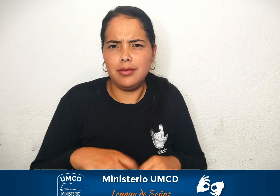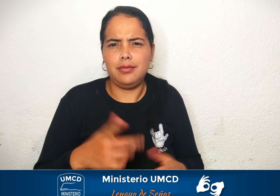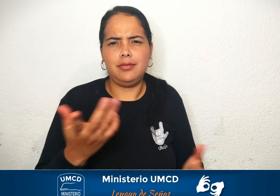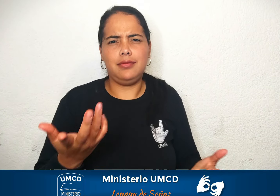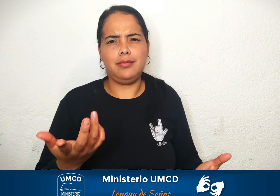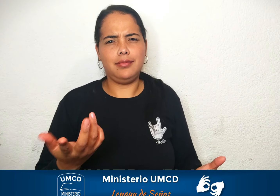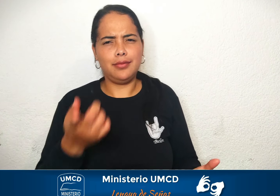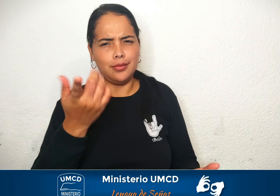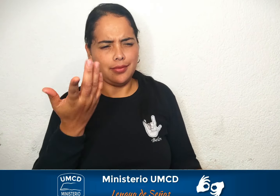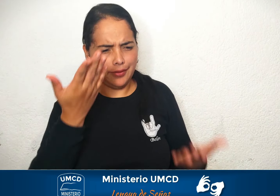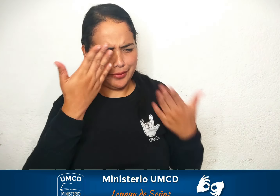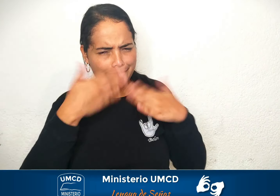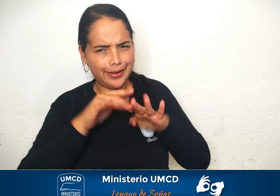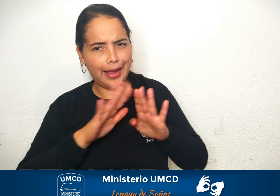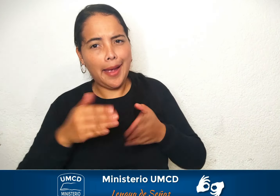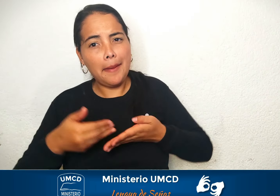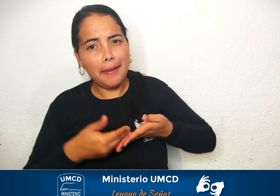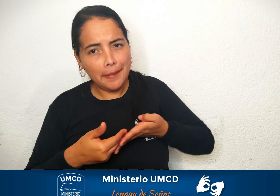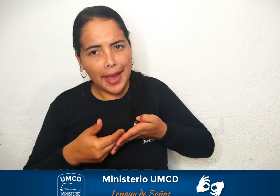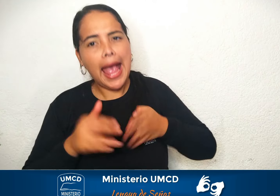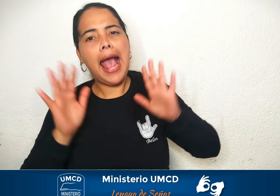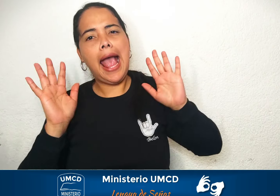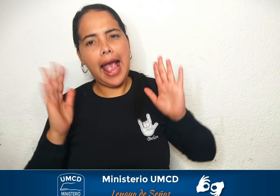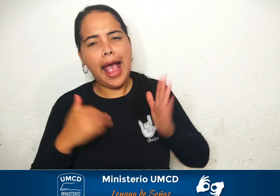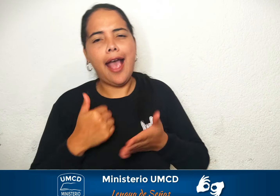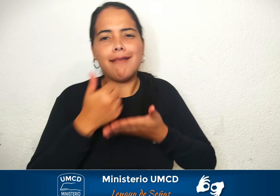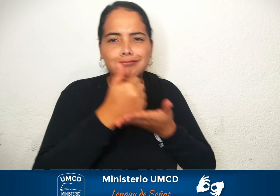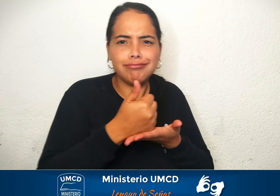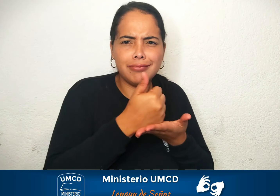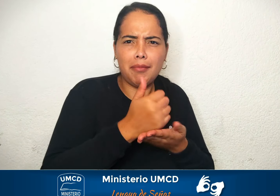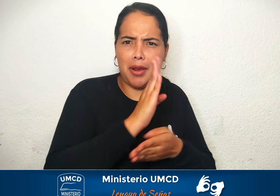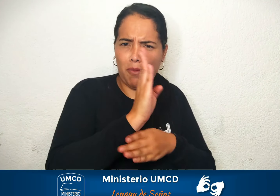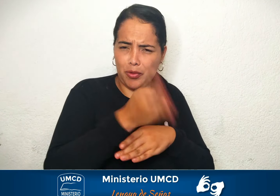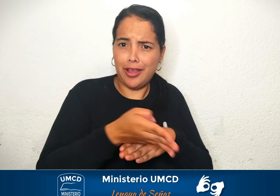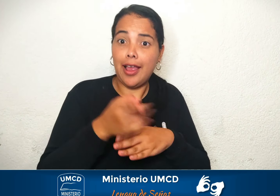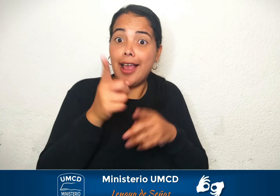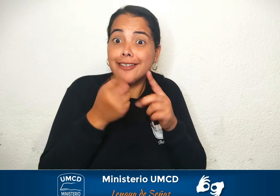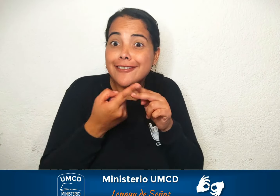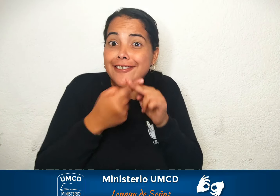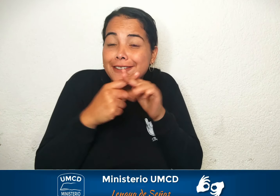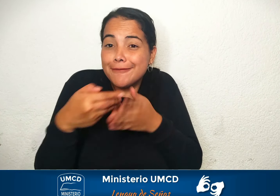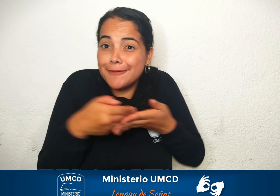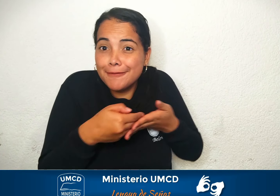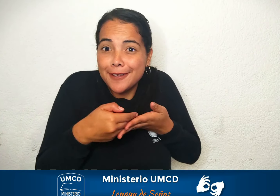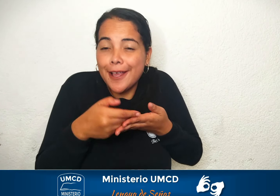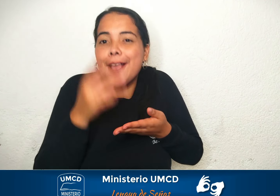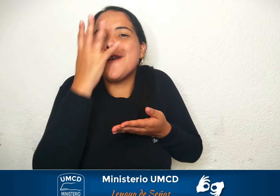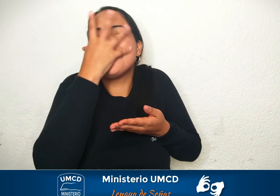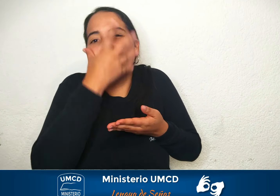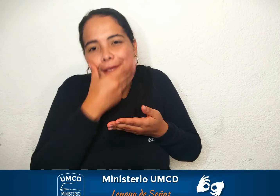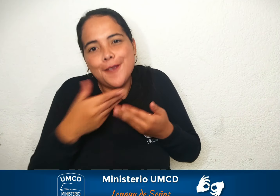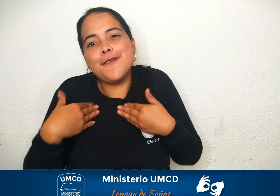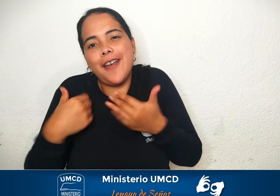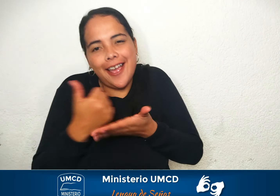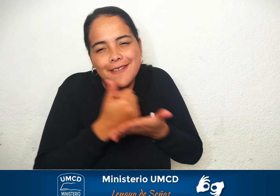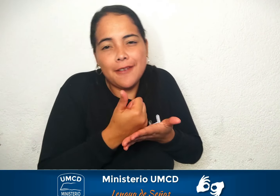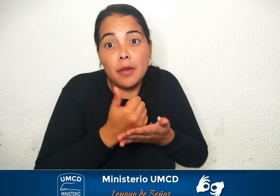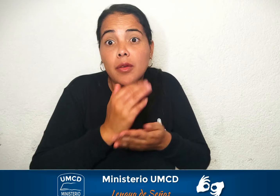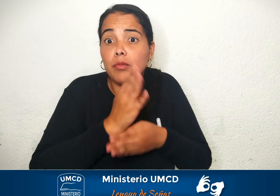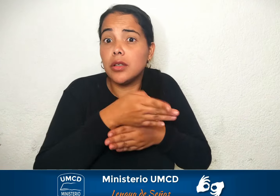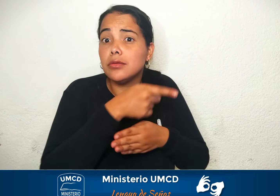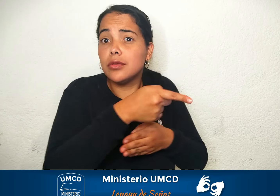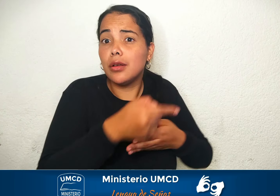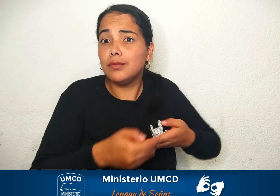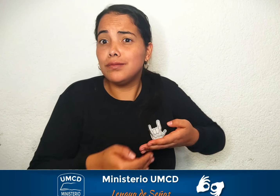Ya esa ternura como que se acaba, ¿no es cierto? Obviamente, es hermoso el periodo en el que un bebé nace, pero